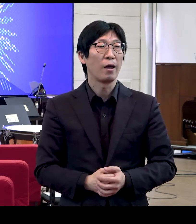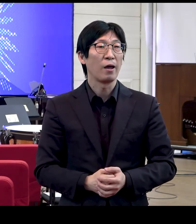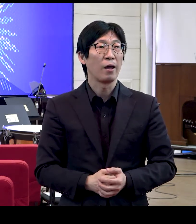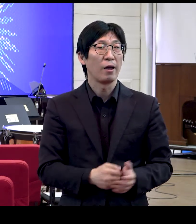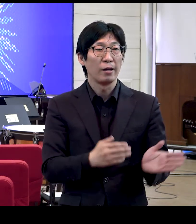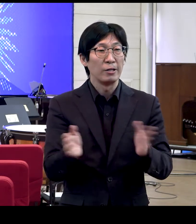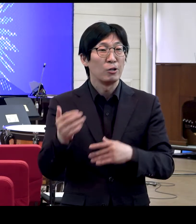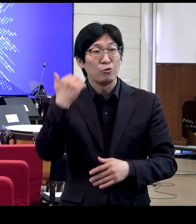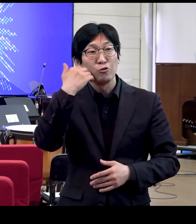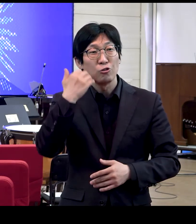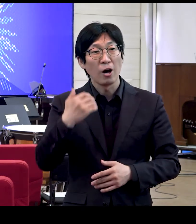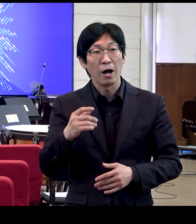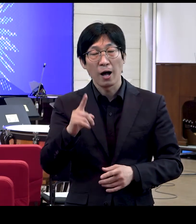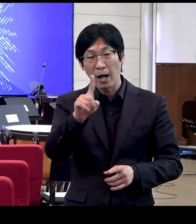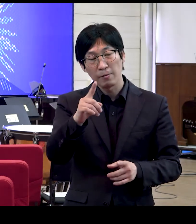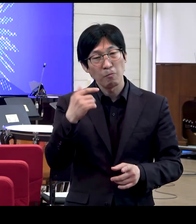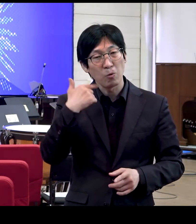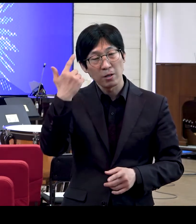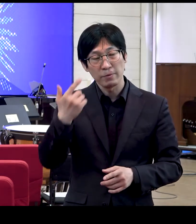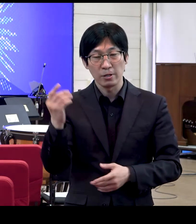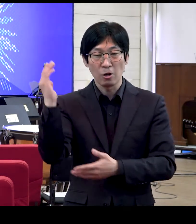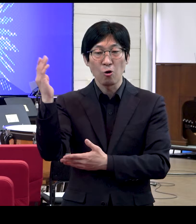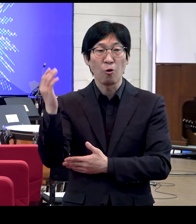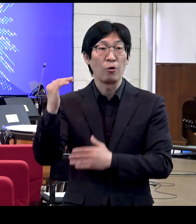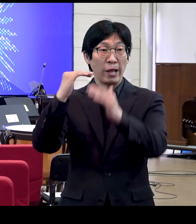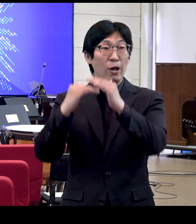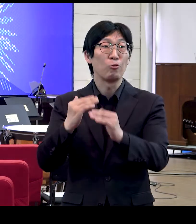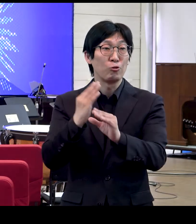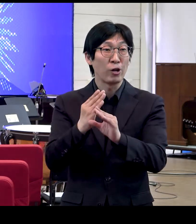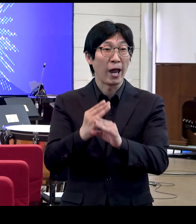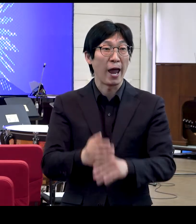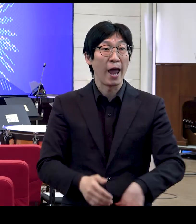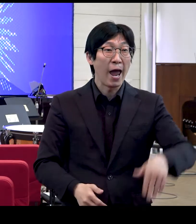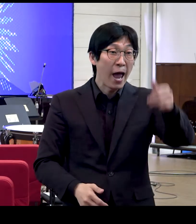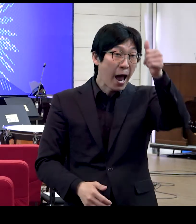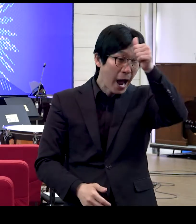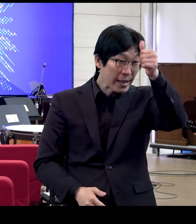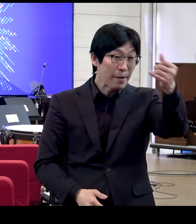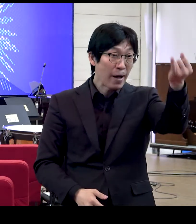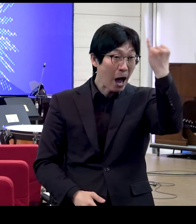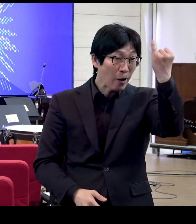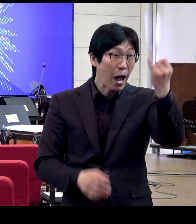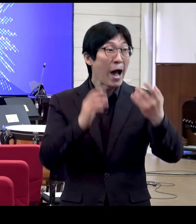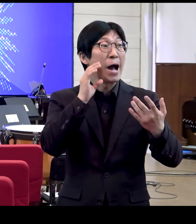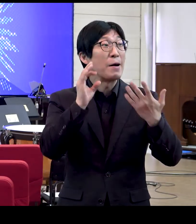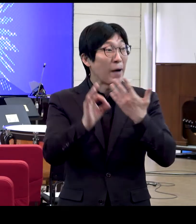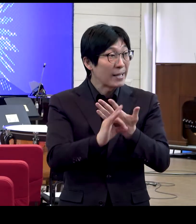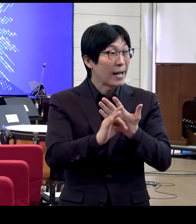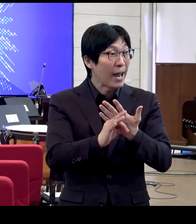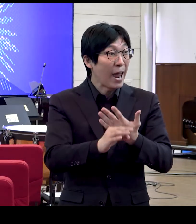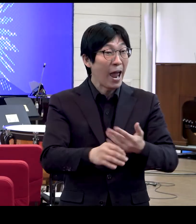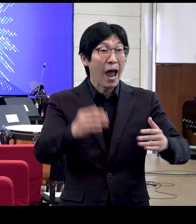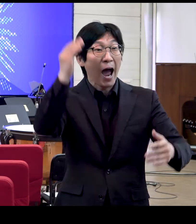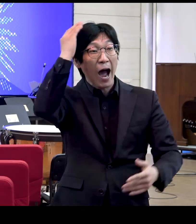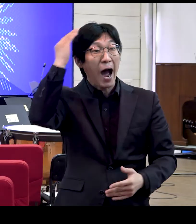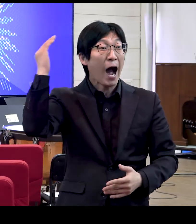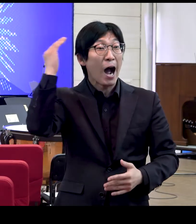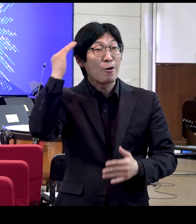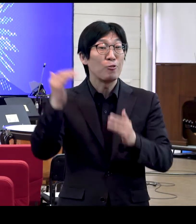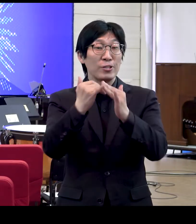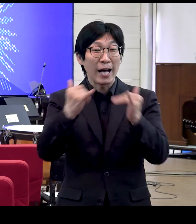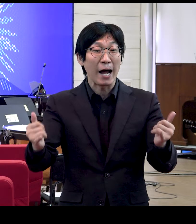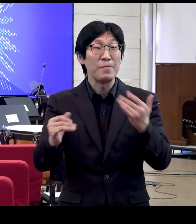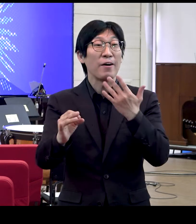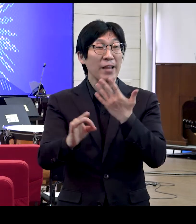어떤 목사님이 이런 말씀을 하시더라고요. 설교하면서 아담과 하와가 한국 사람이었으면 인류는 타락하지 않았을